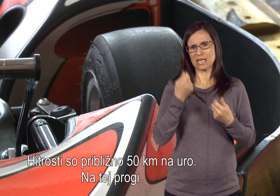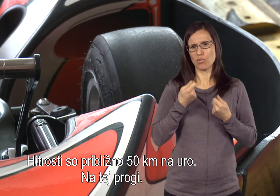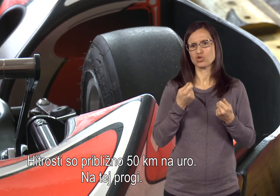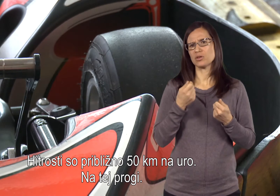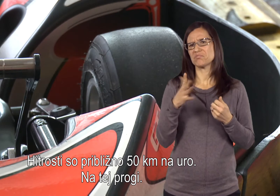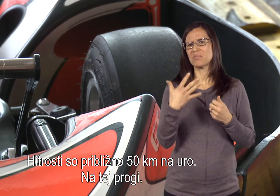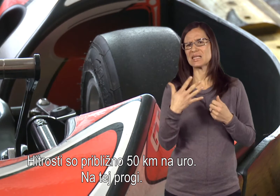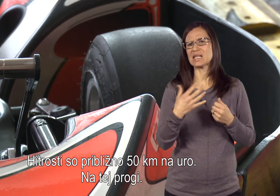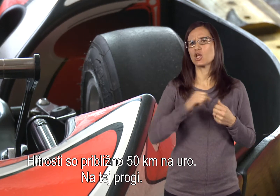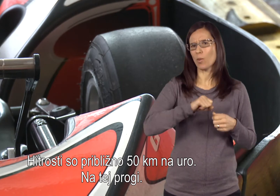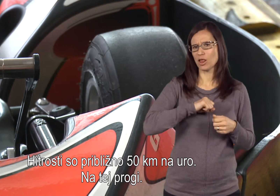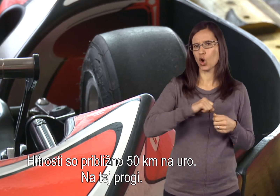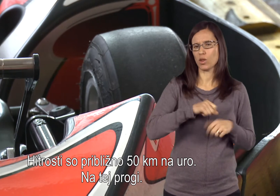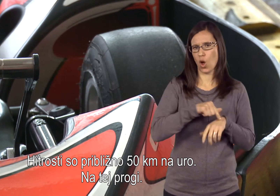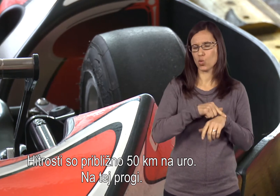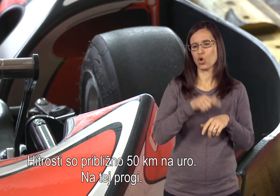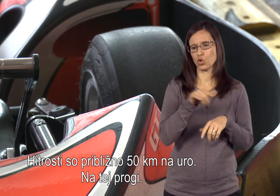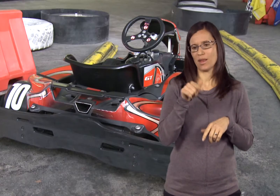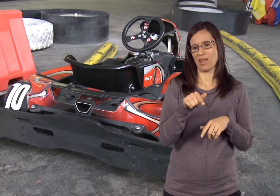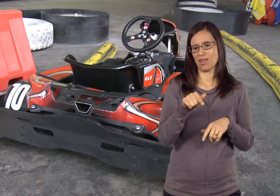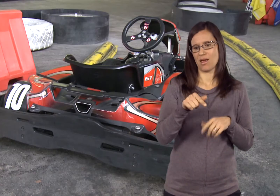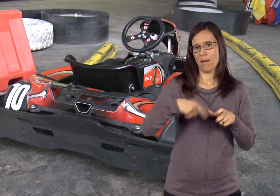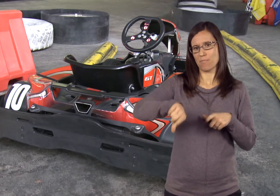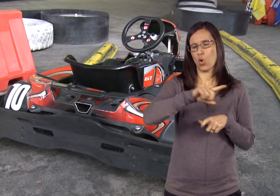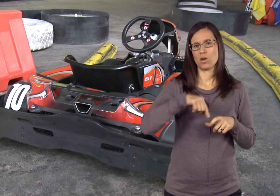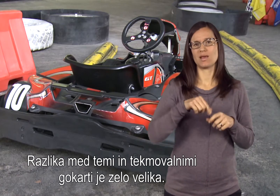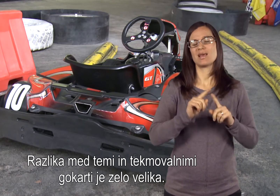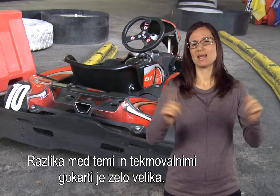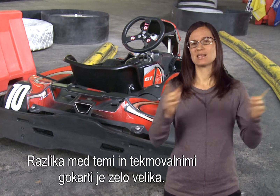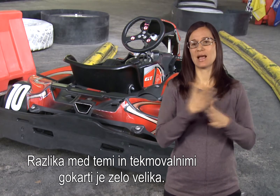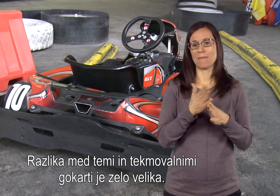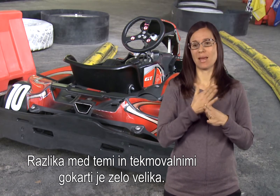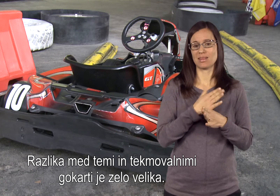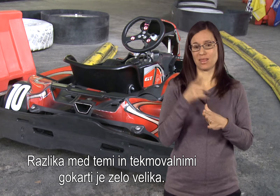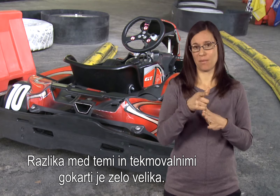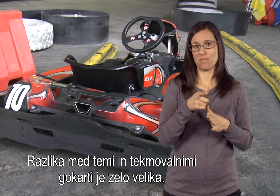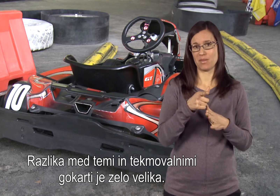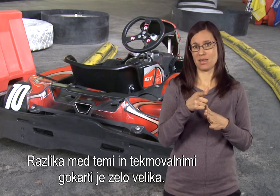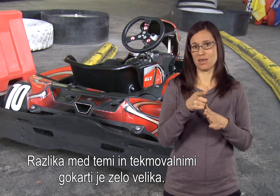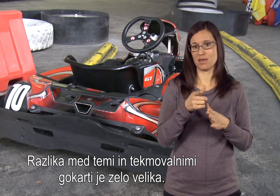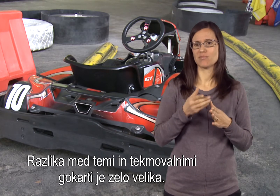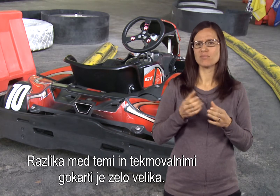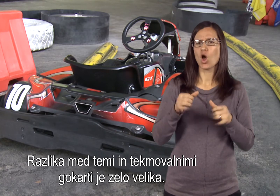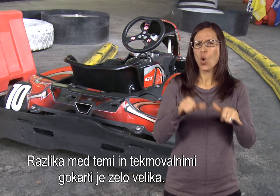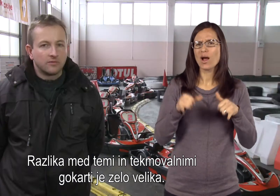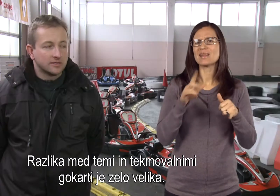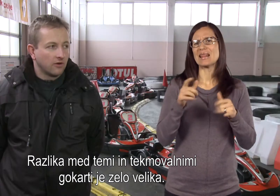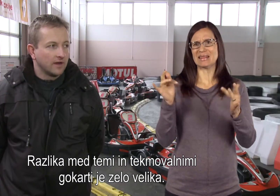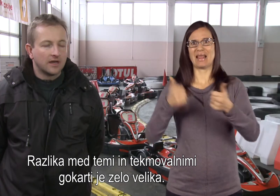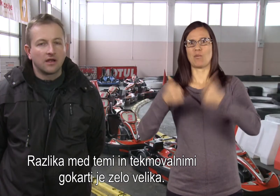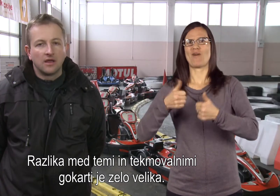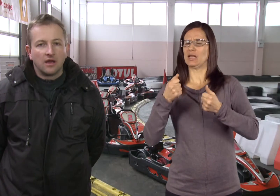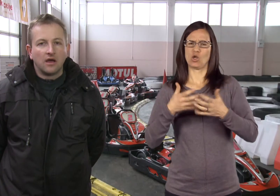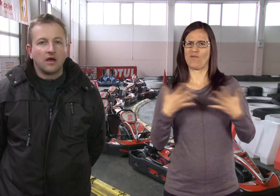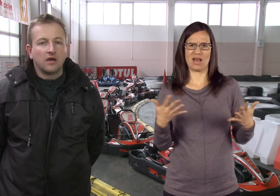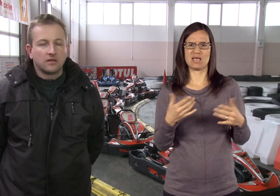50 km/h, to je na tej progi. Razlika med temi go-kardi in pa tekmovalnimi je zelo